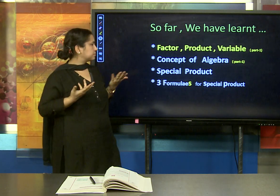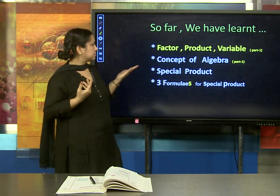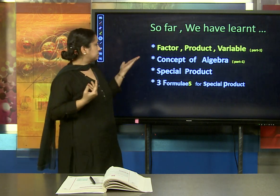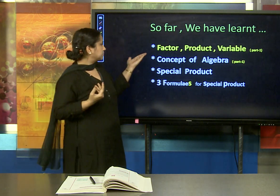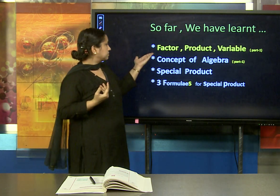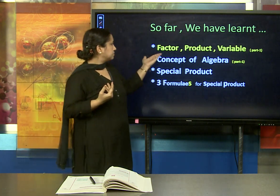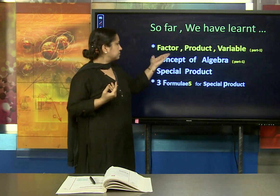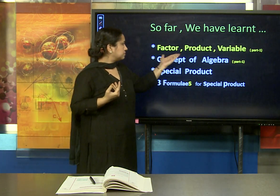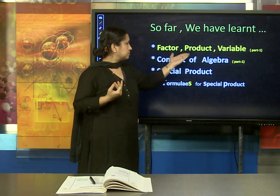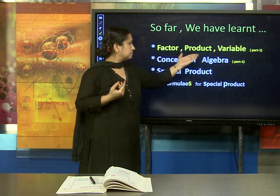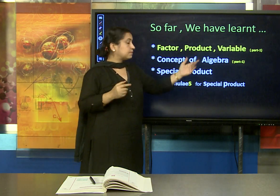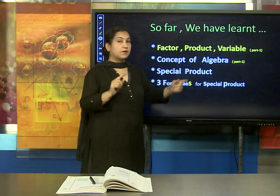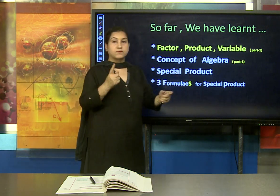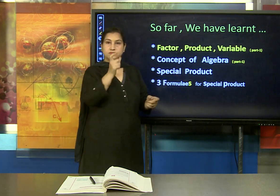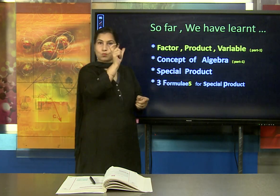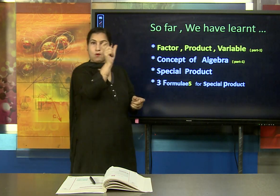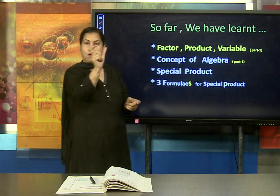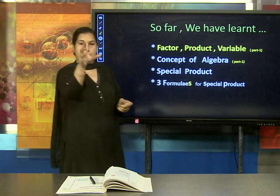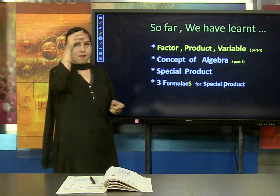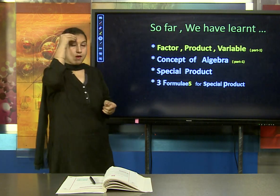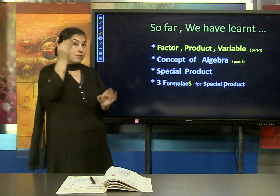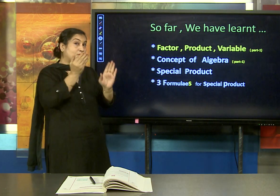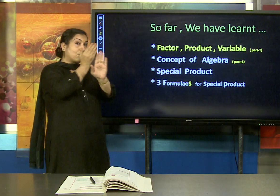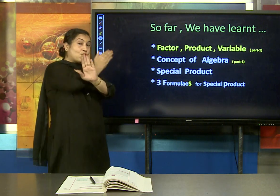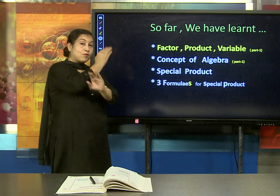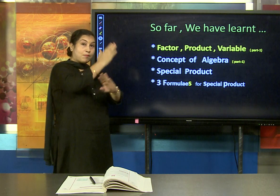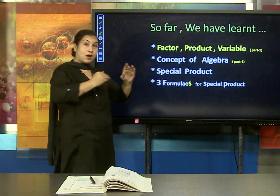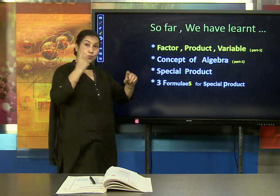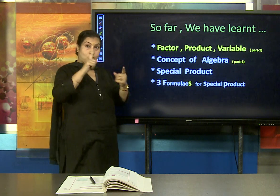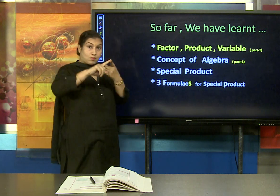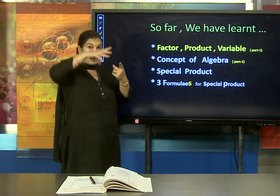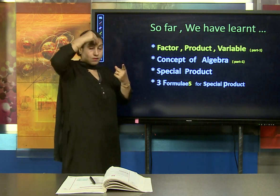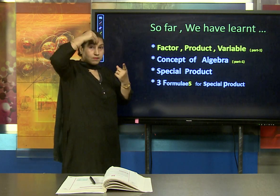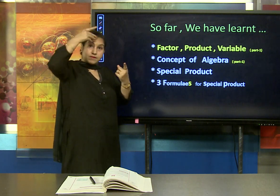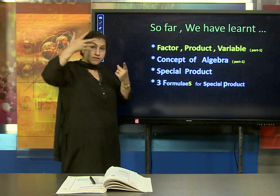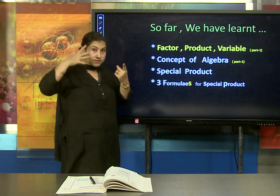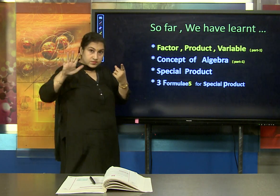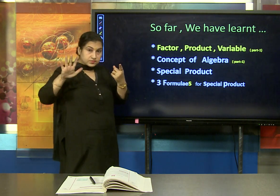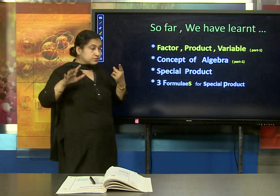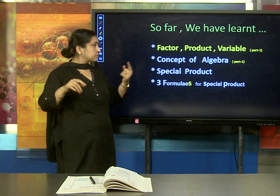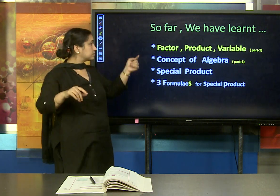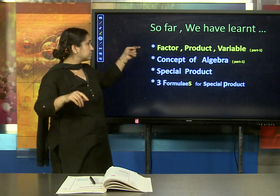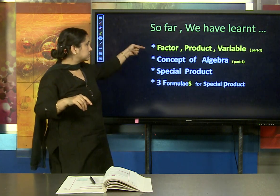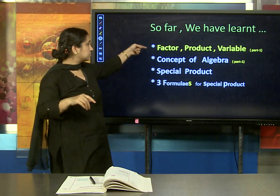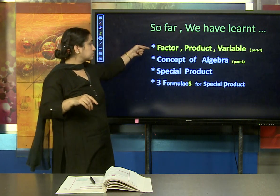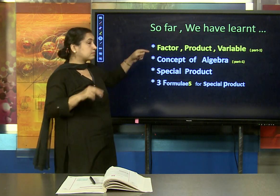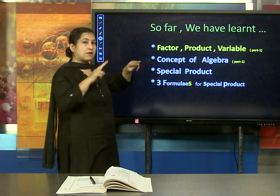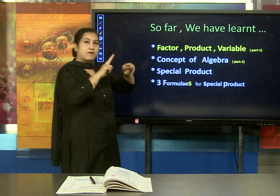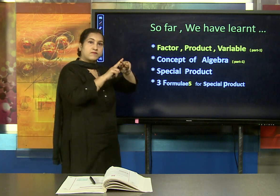हमने फैक्टर, प्रोडक्ट और वेरिएबल ये 3 शब्दों को समझा था। पार्ट 1 में तो हम समझ ही चुके थे। फिर